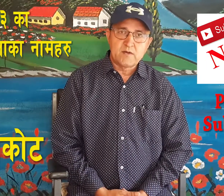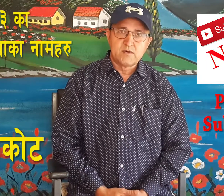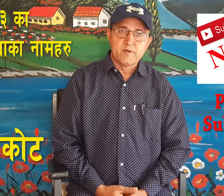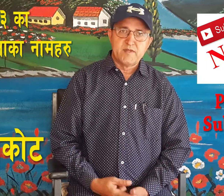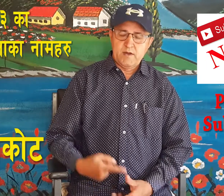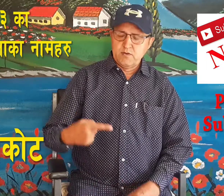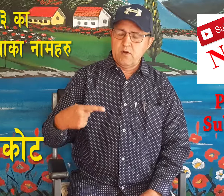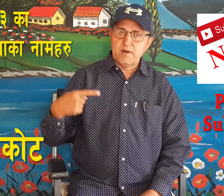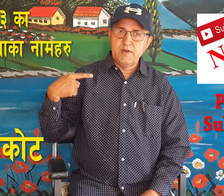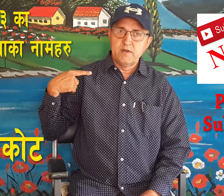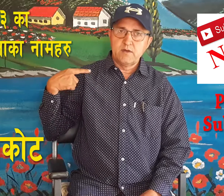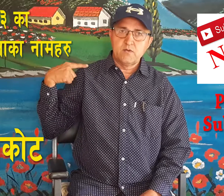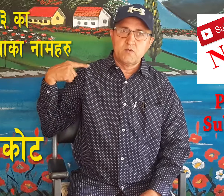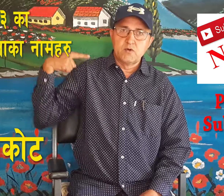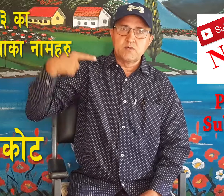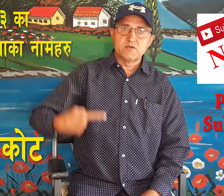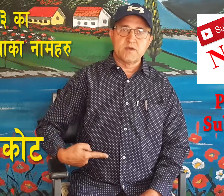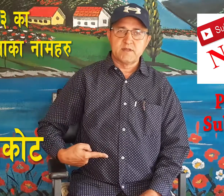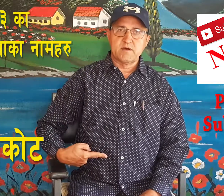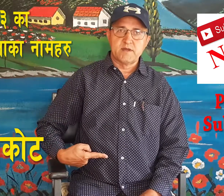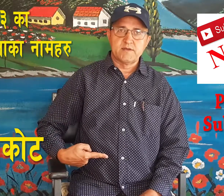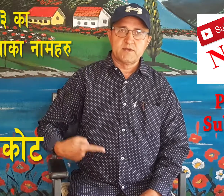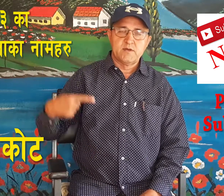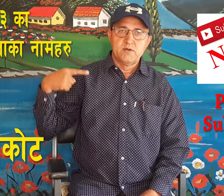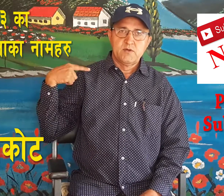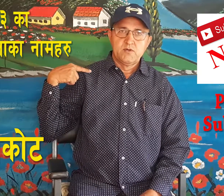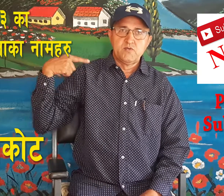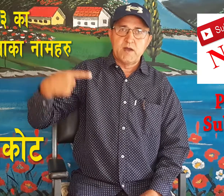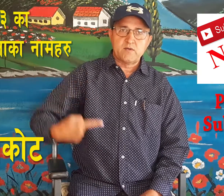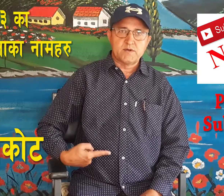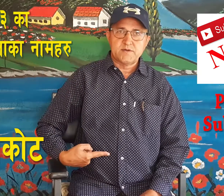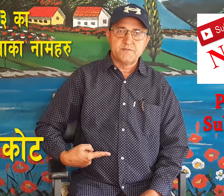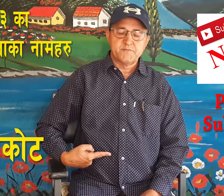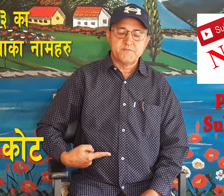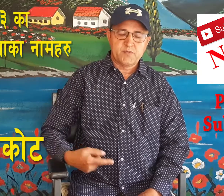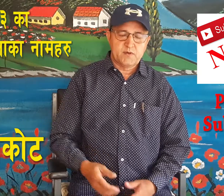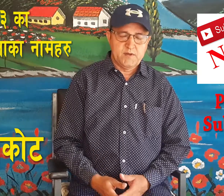नुवाकोट भन्दा नले कोटको सङ्केत गर्ने, नुवाकोट गर्ने।